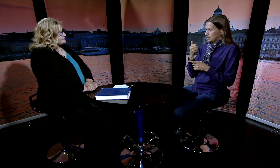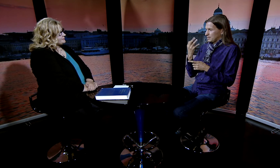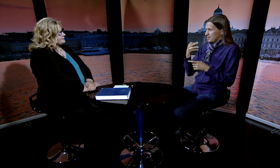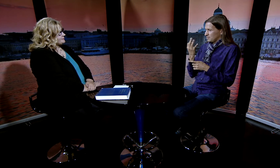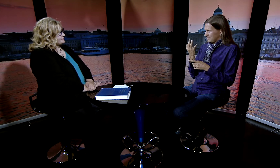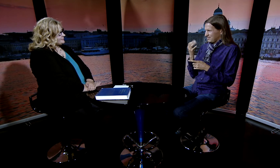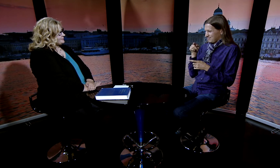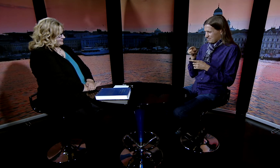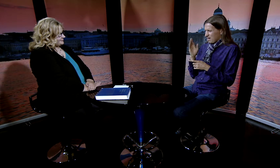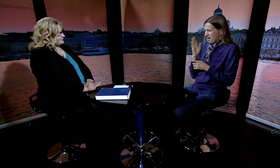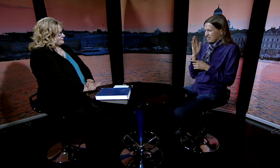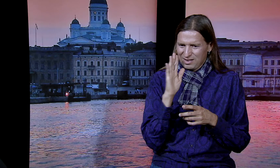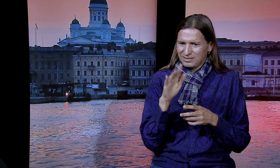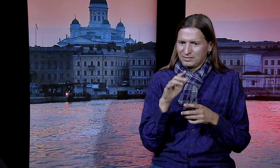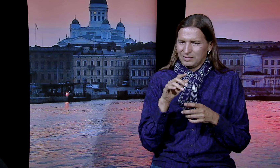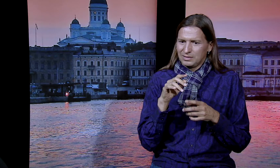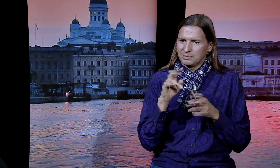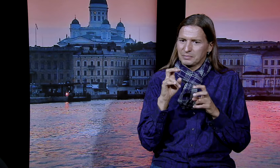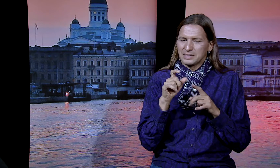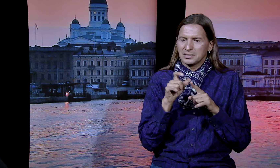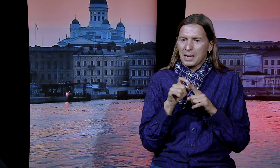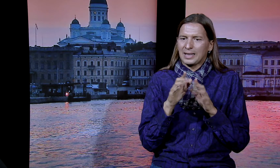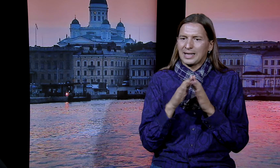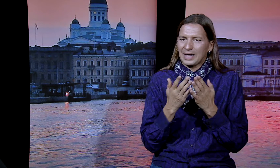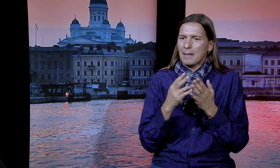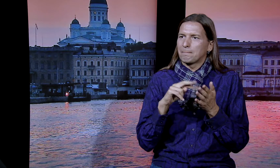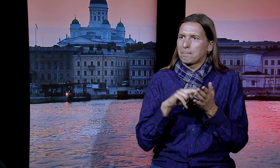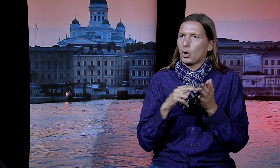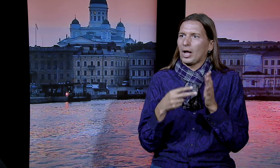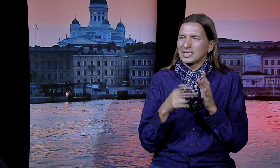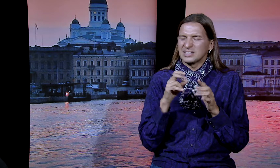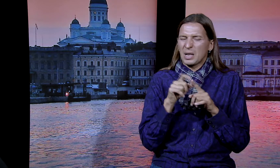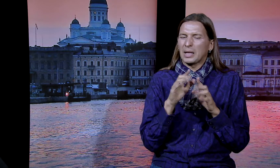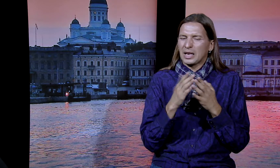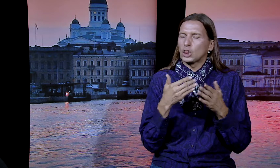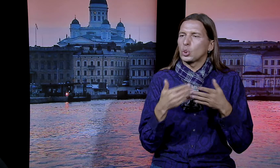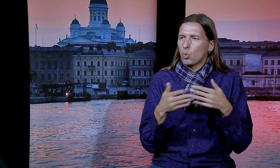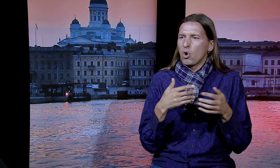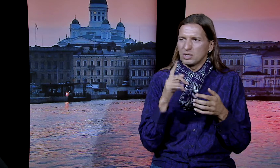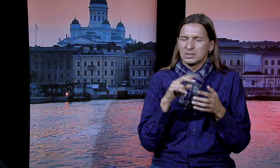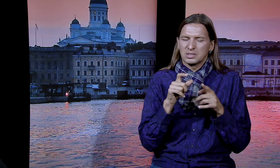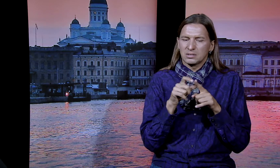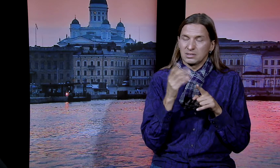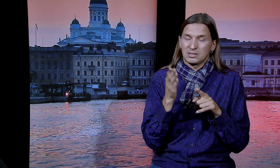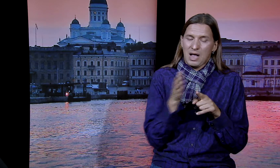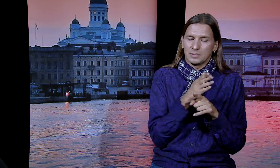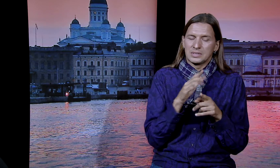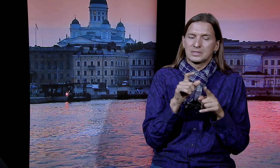Sanakirjaprojekti, josta aiemmin käytettiin nimeä sanakirjatyö, käynnistettiin virallisesti vuonna 1988.